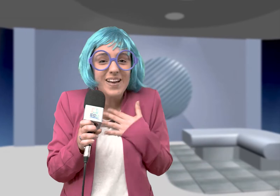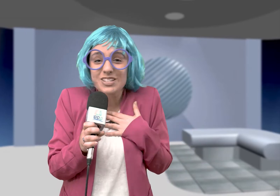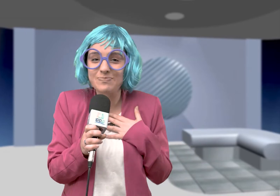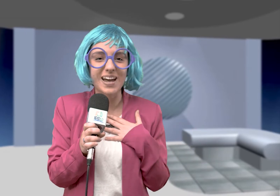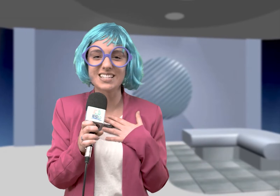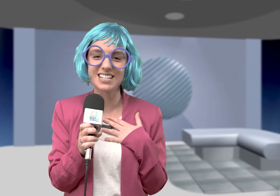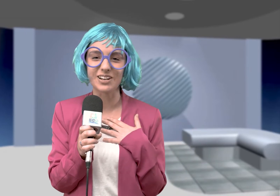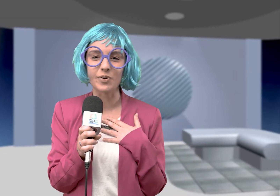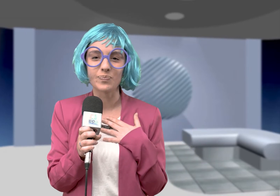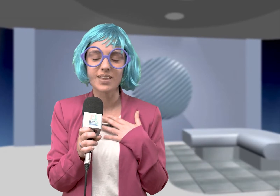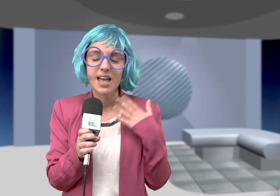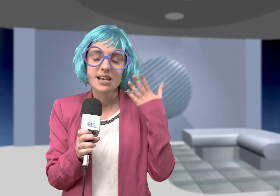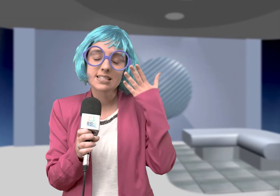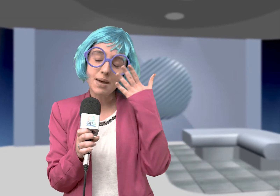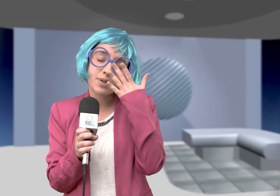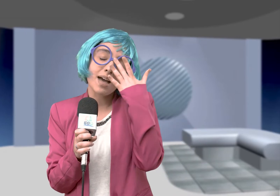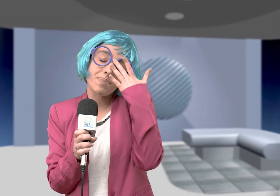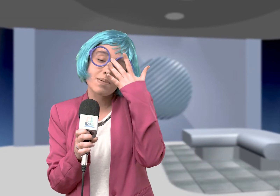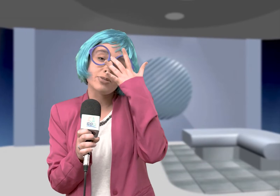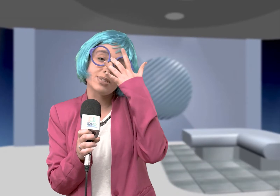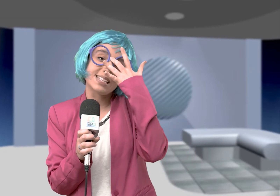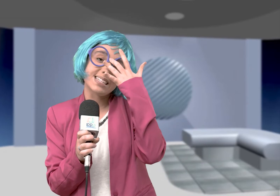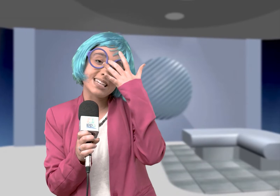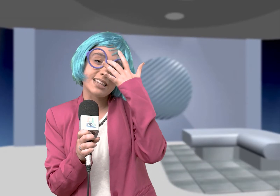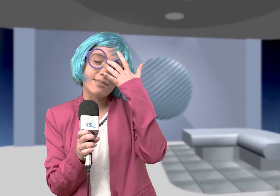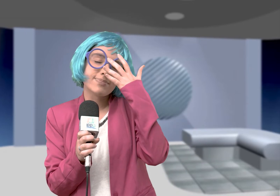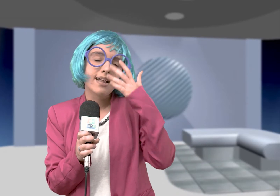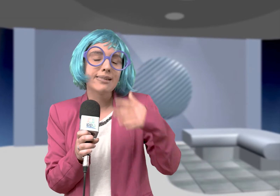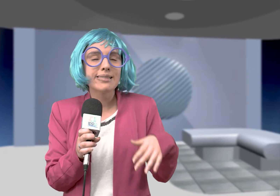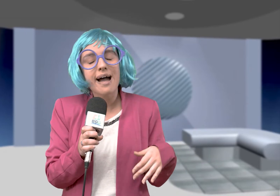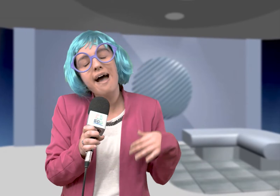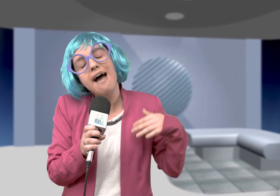de pertinho. Sabe o que a Bíblia nos ensina lá em